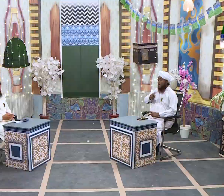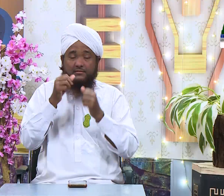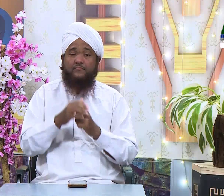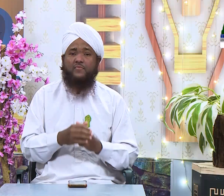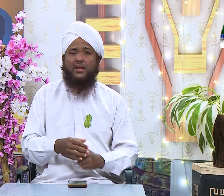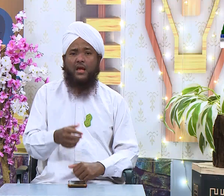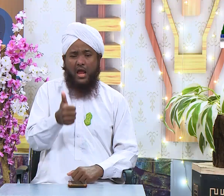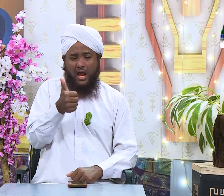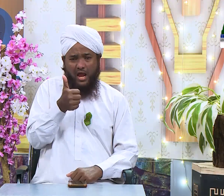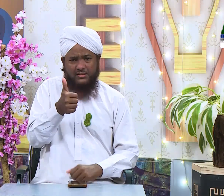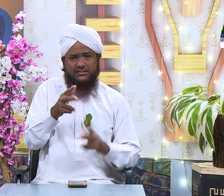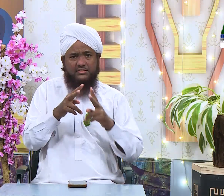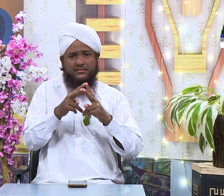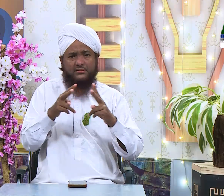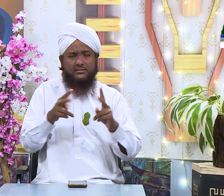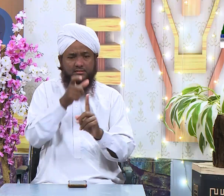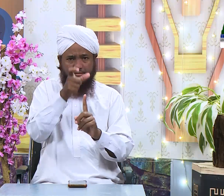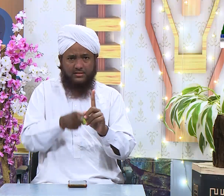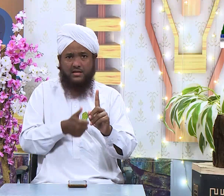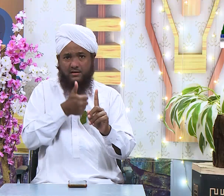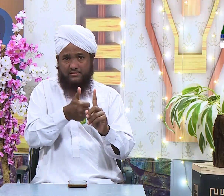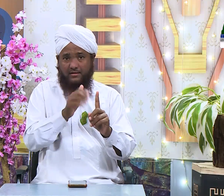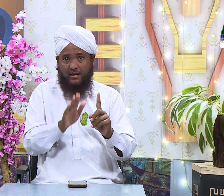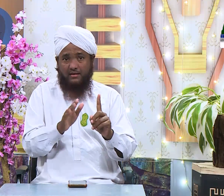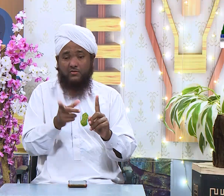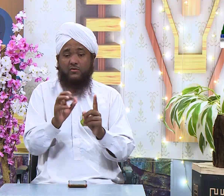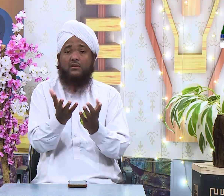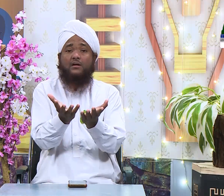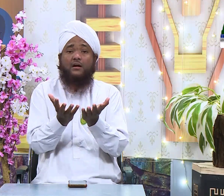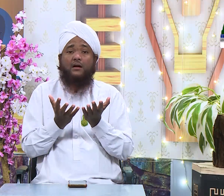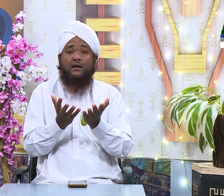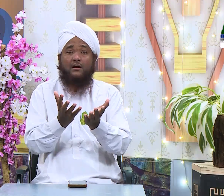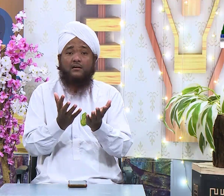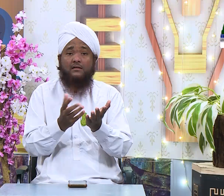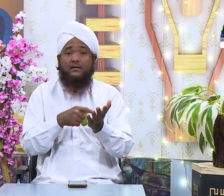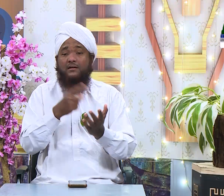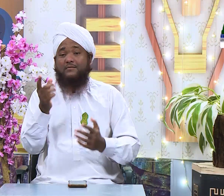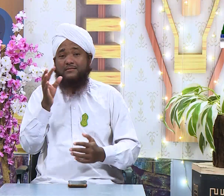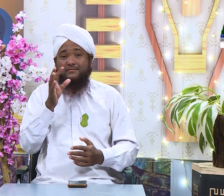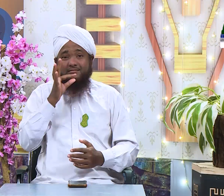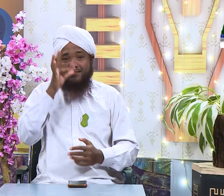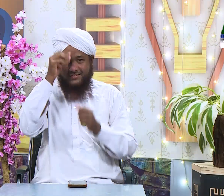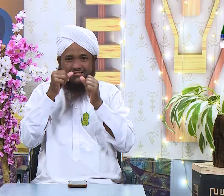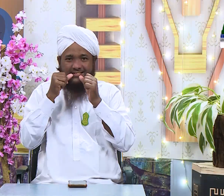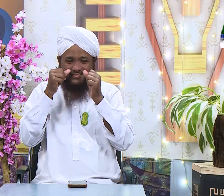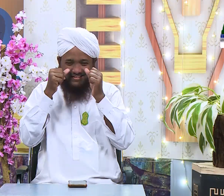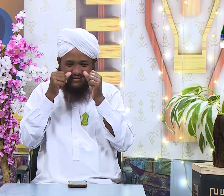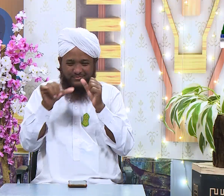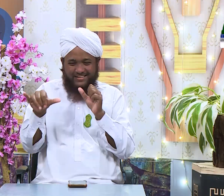جس کو اخلاق حسنہ ملے اس کے لیے فرمایا کہ بروز قیامت اس کو قرب مصطفیٰ ملے گا۔ اس کی بشارت نبی پاک صلی اللہ علیہ